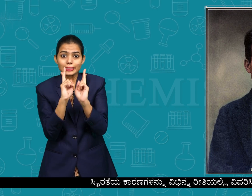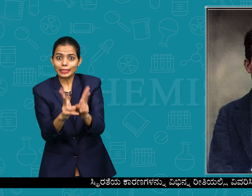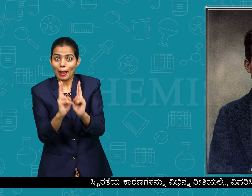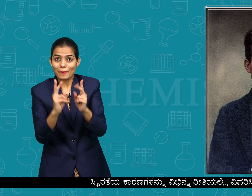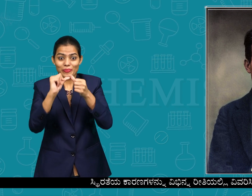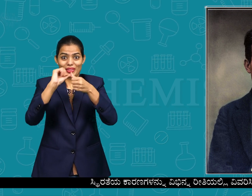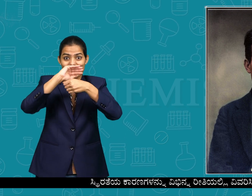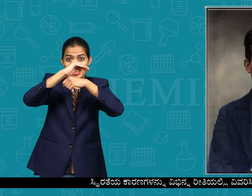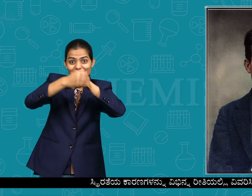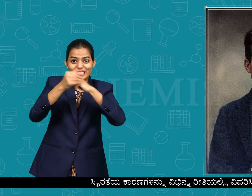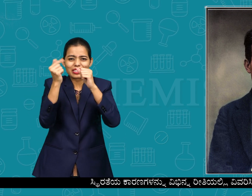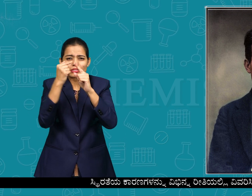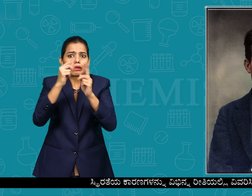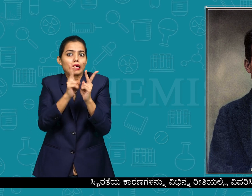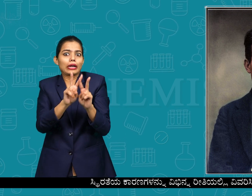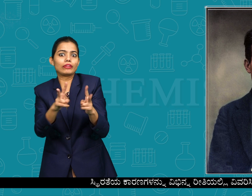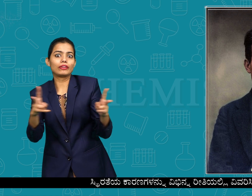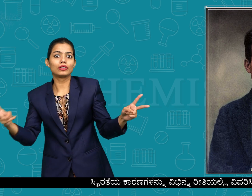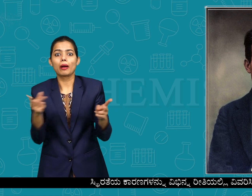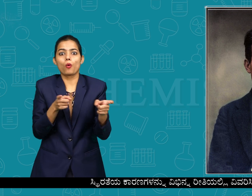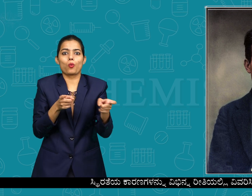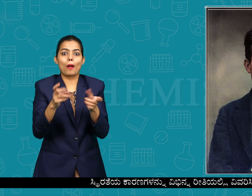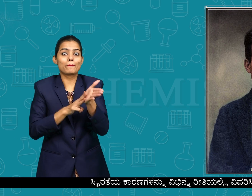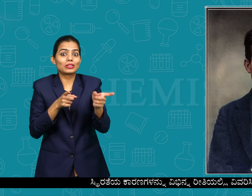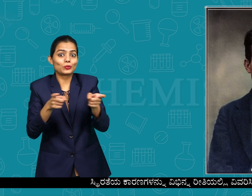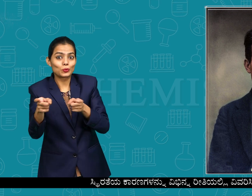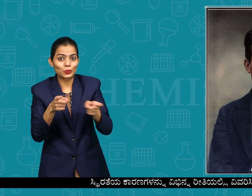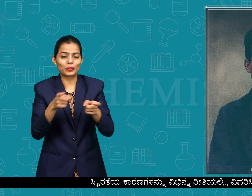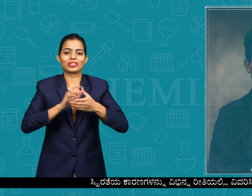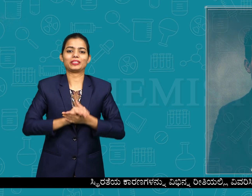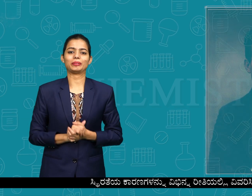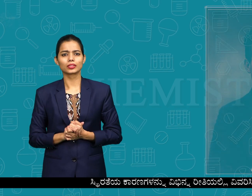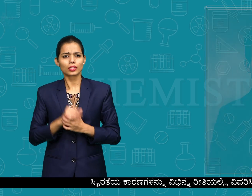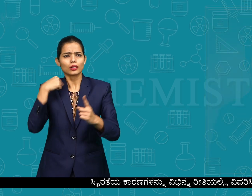ಸ್ಥಿರತೆ ಕಾರಣಗಳನ್ನು ವಿಭಿನ್ನ ರೀತಿಯಲ್ಲಿ ವಿವರಿಸಿದರು.